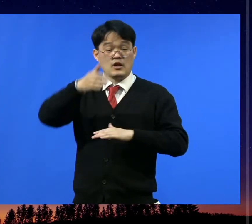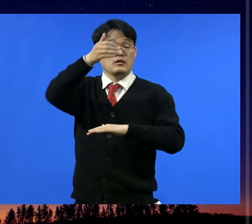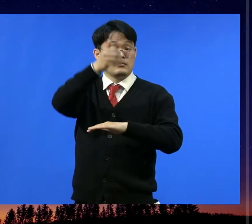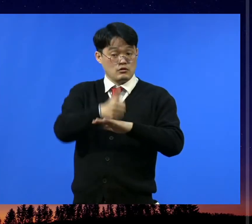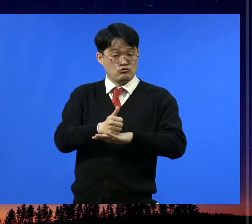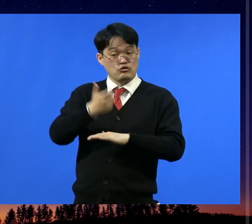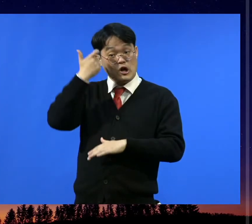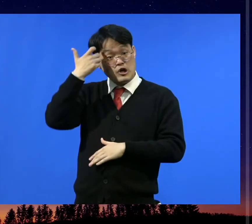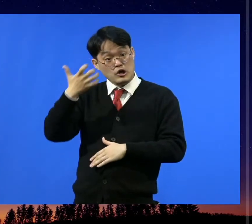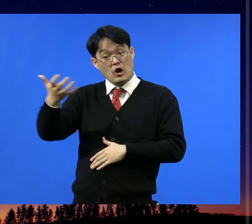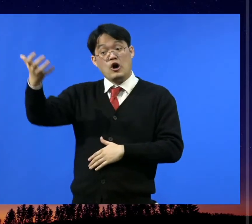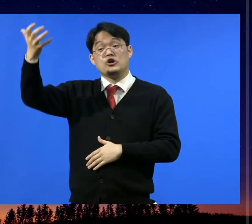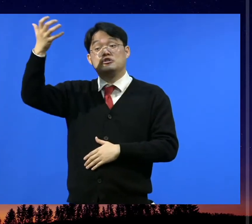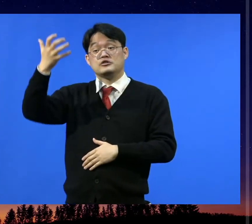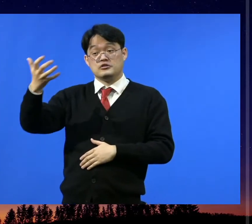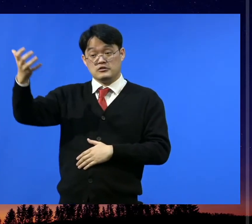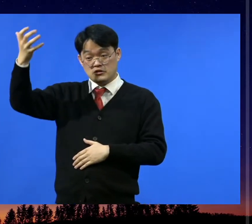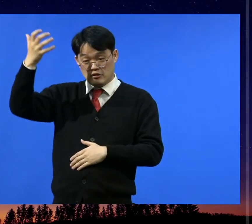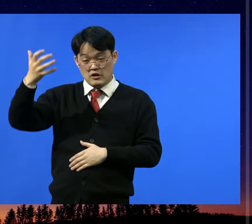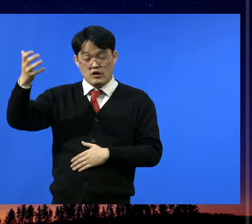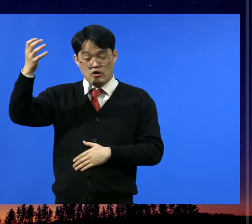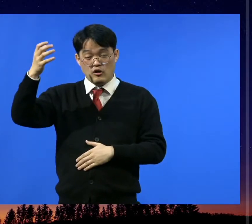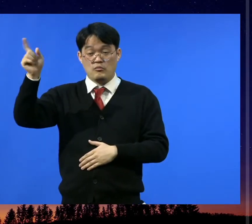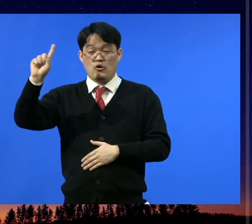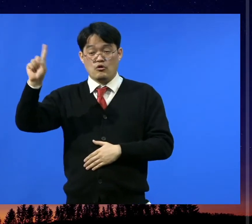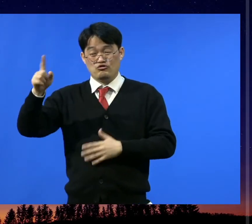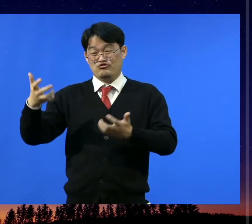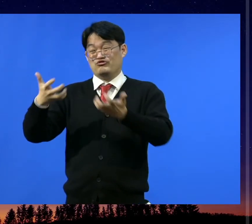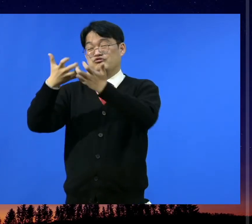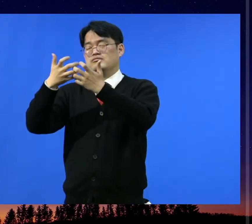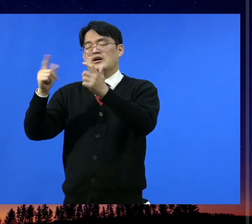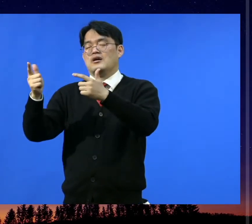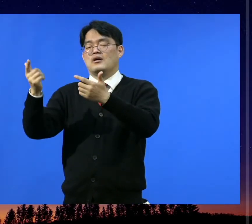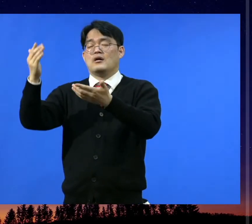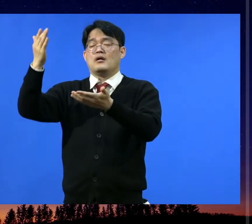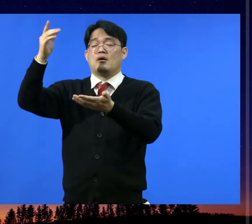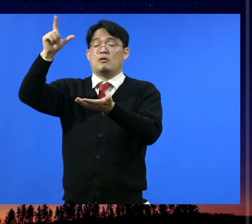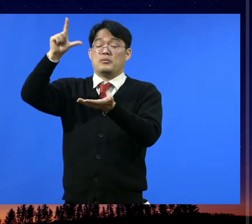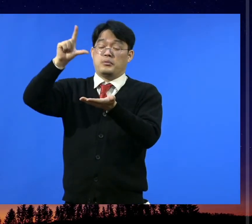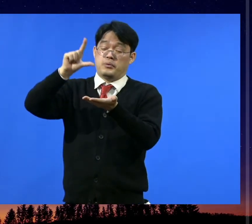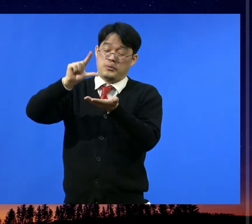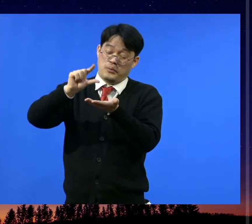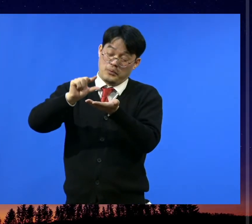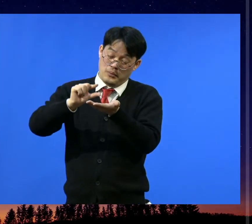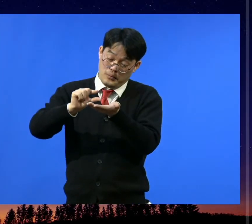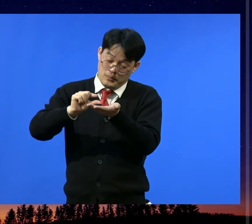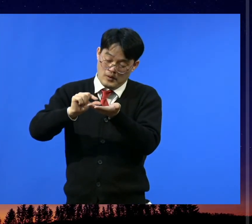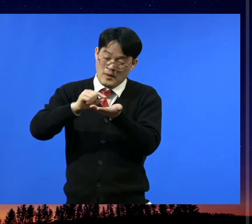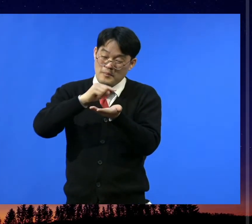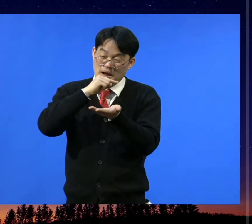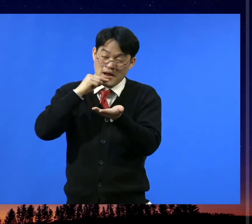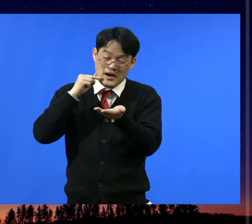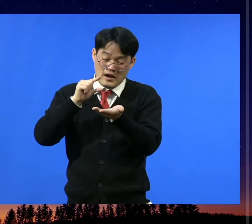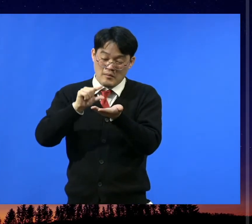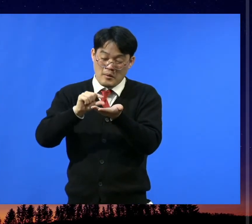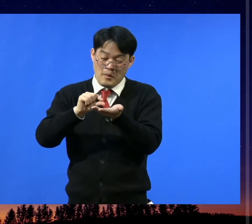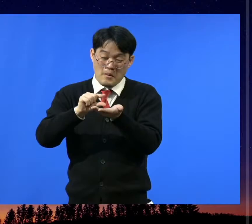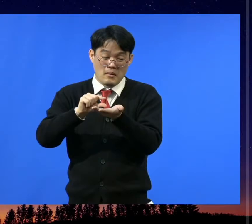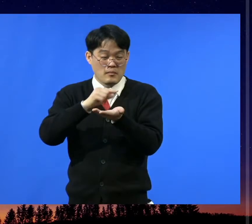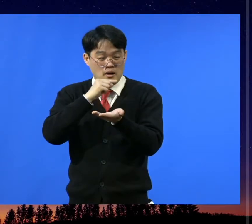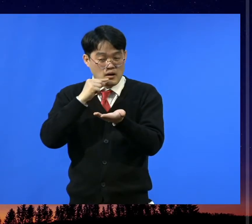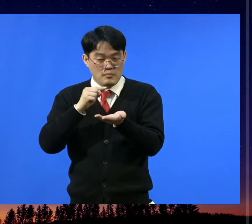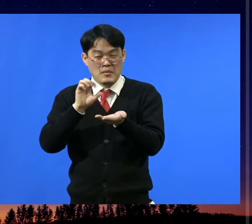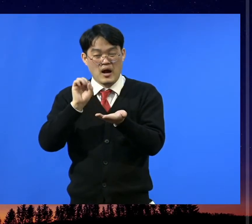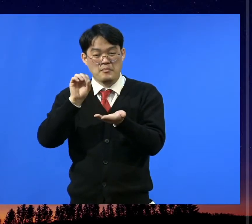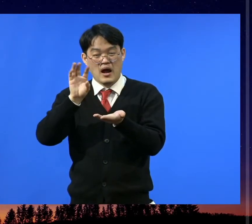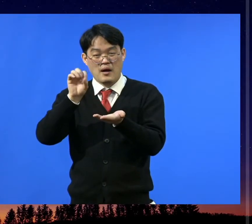계기판에 빨간불이 켜져 있는 겁니다. 분주하고 피곤하면 당장 피해를 입는 부분이 어디예요?